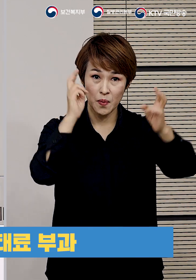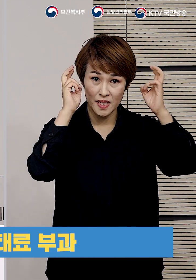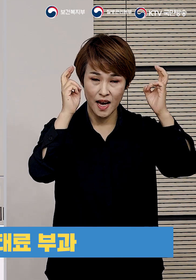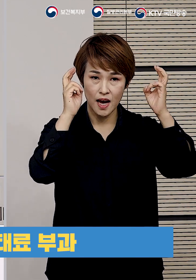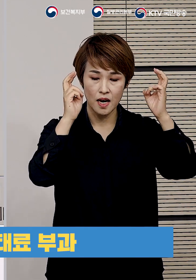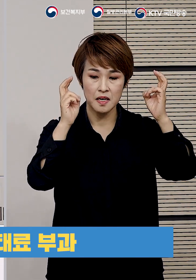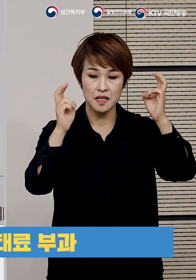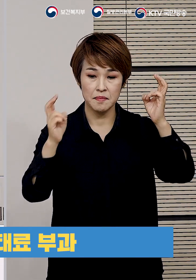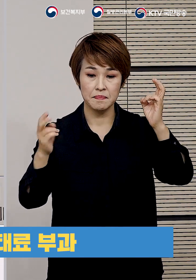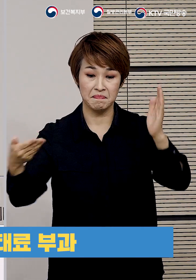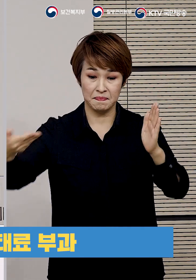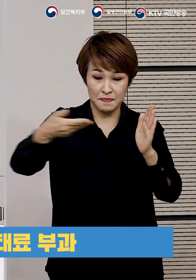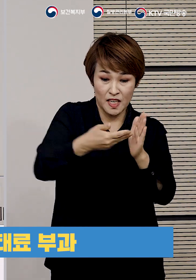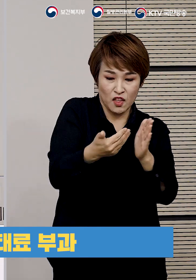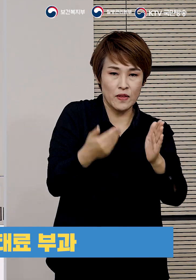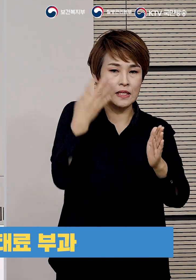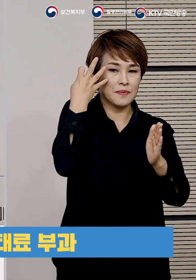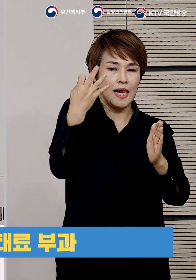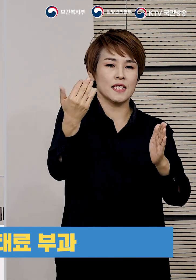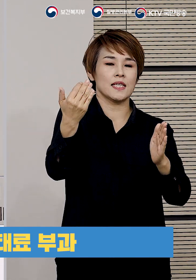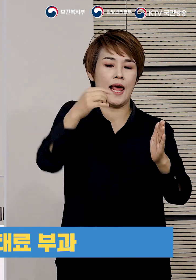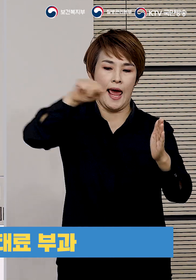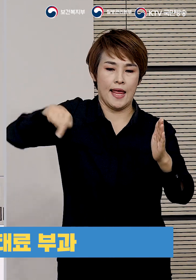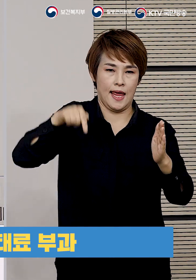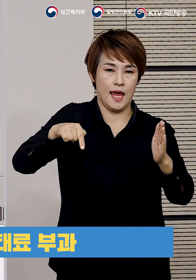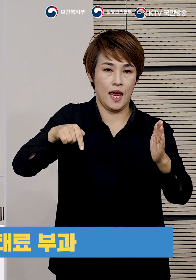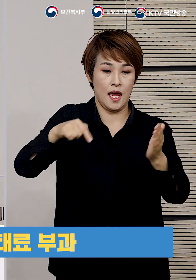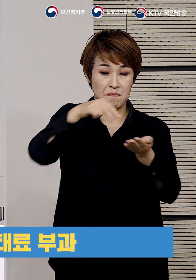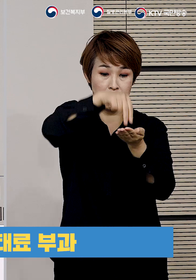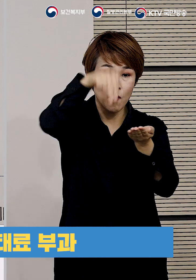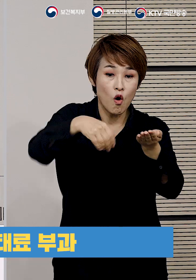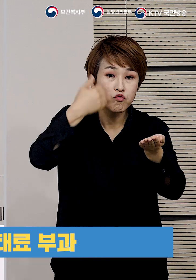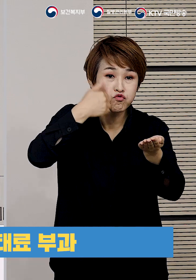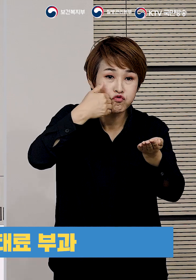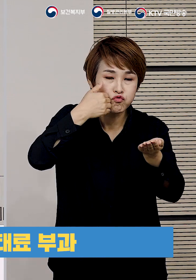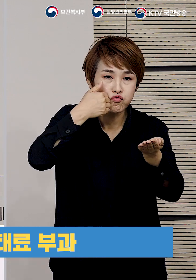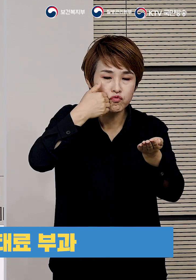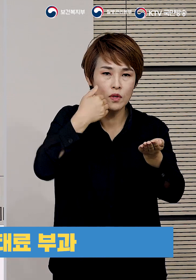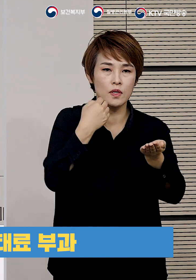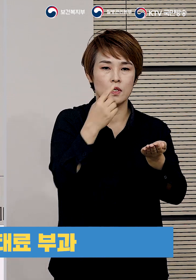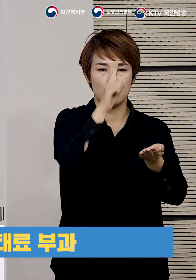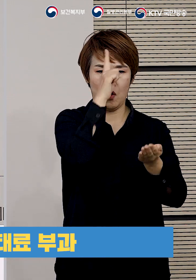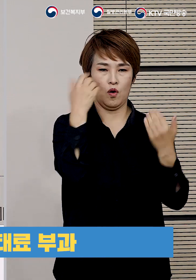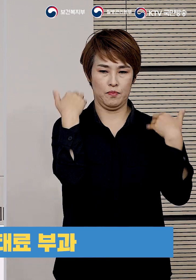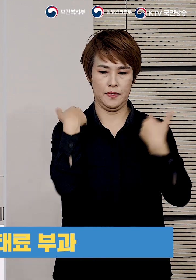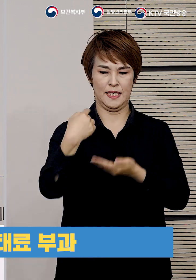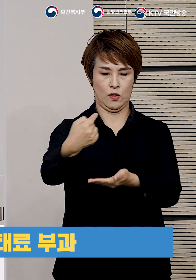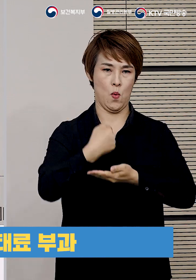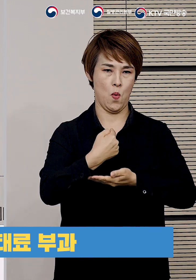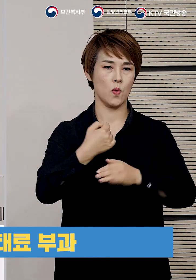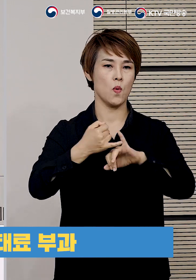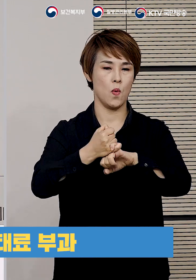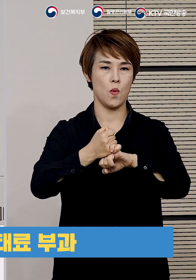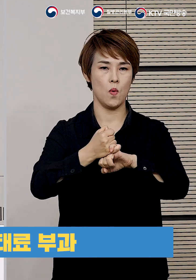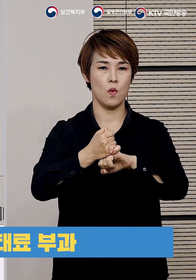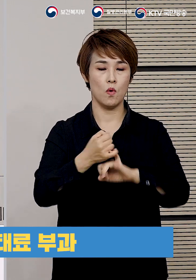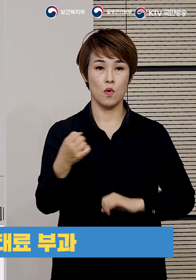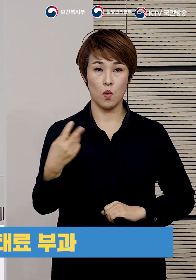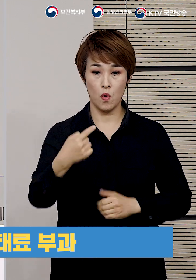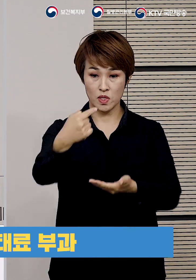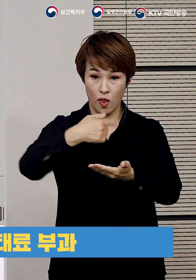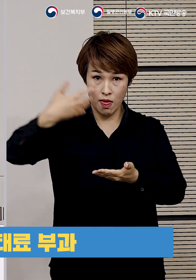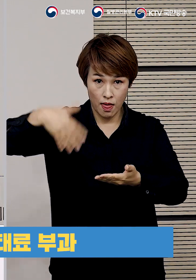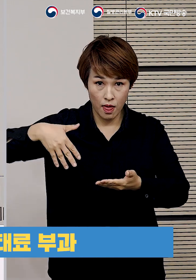선사가 입항일 이전 14일 이내에 하선한 선원에 대하여 검역 당국에 신고토록 하고